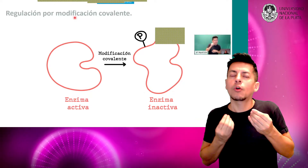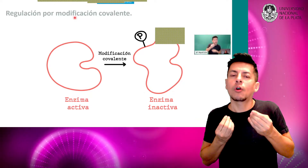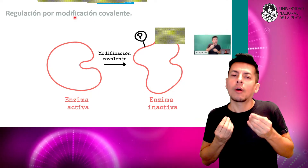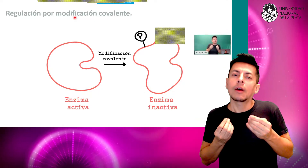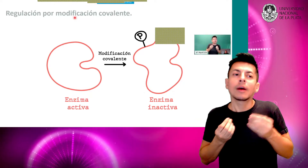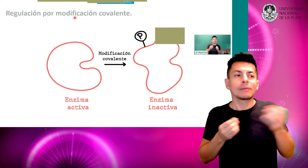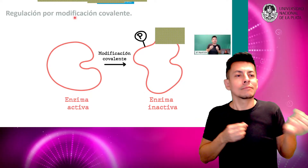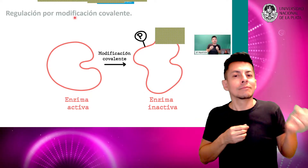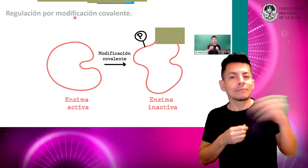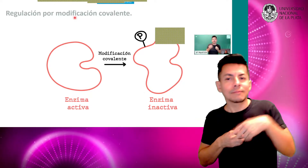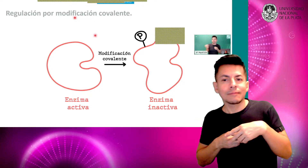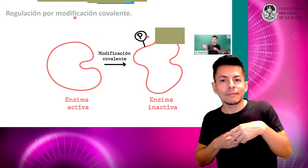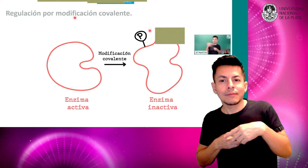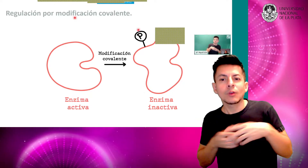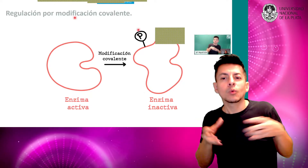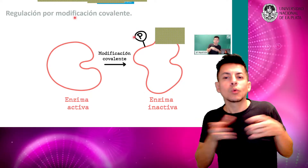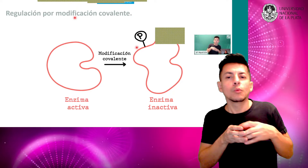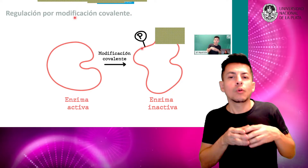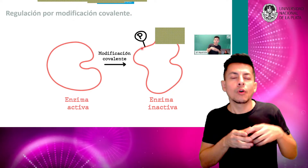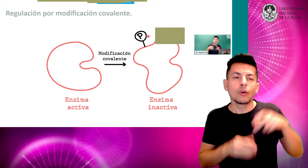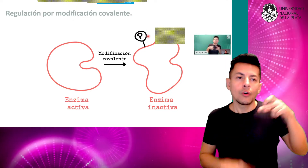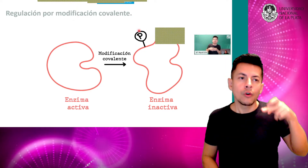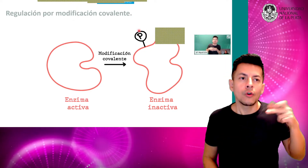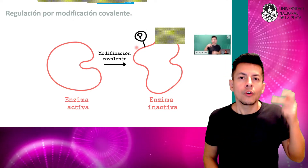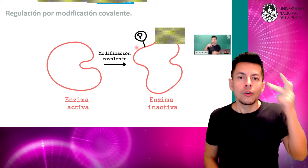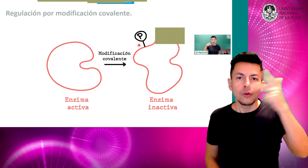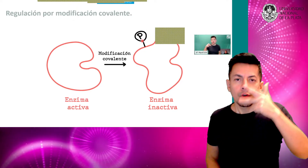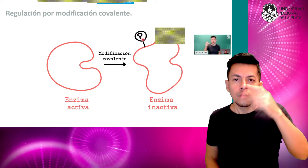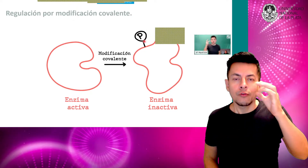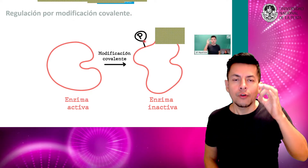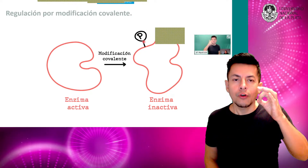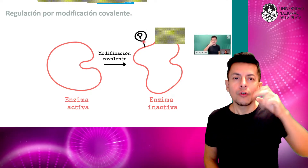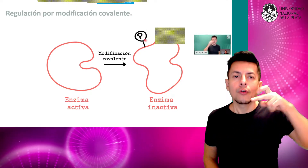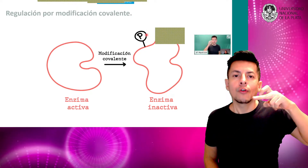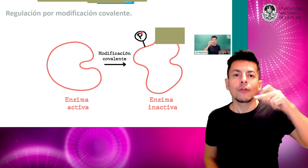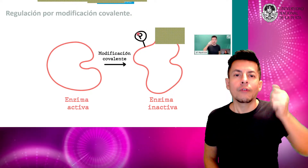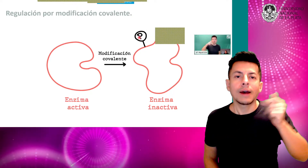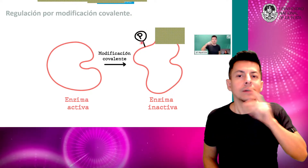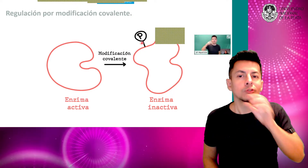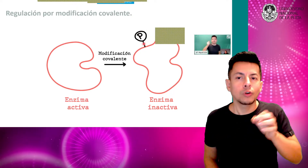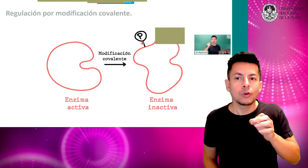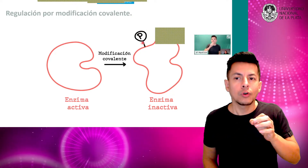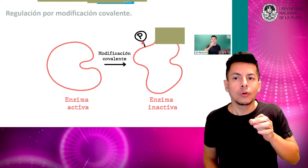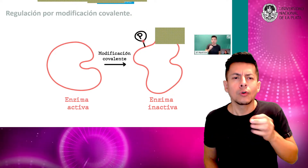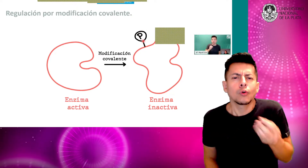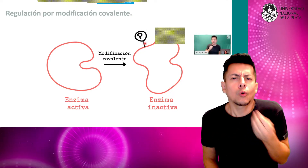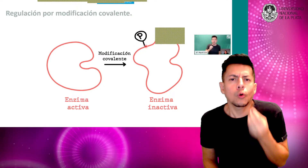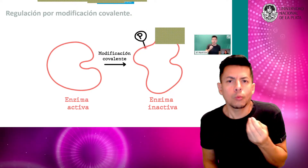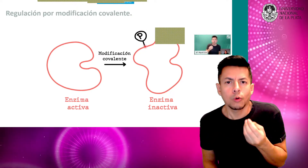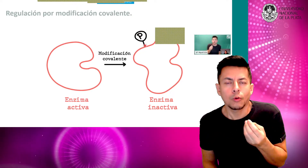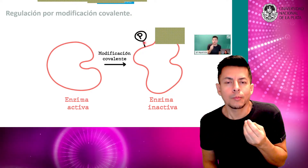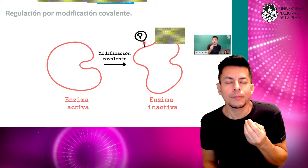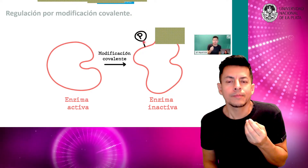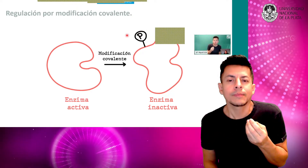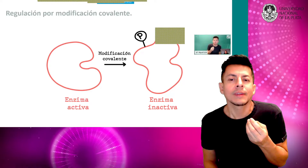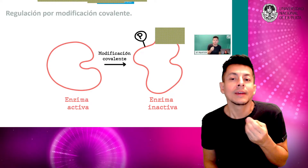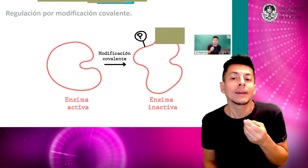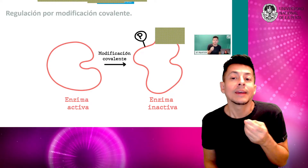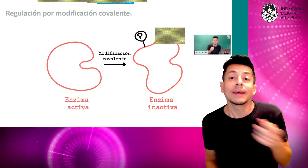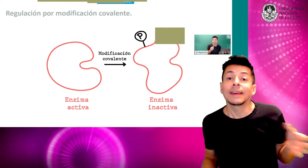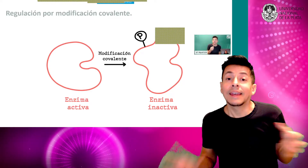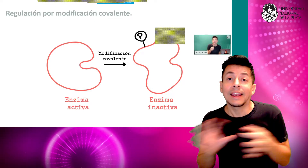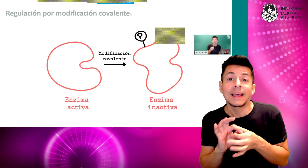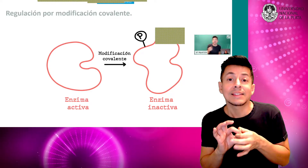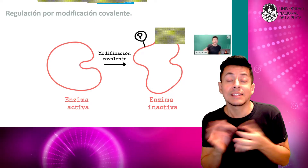agregándoles, uniéndoles un grupo fosfato. ¿De qué manera se une ese grupo fosfato? Bueno, formando un enlace covalente, y